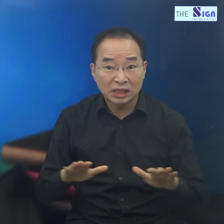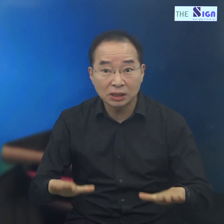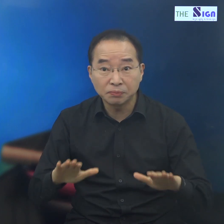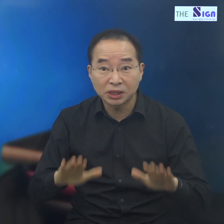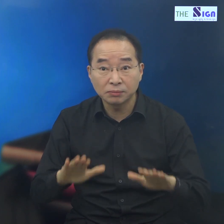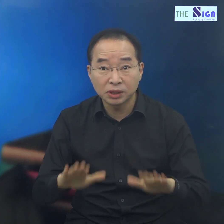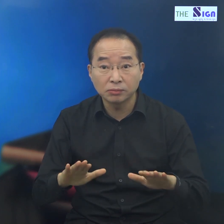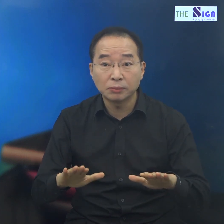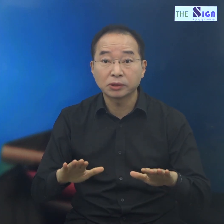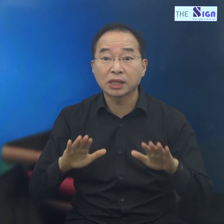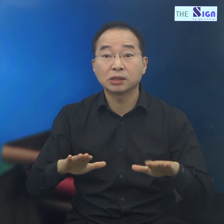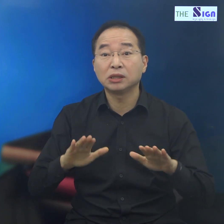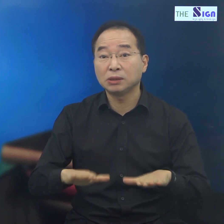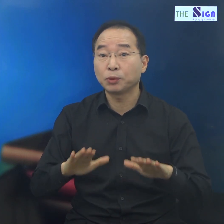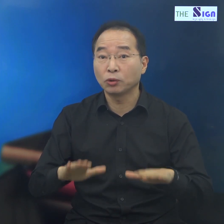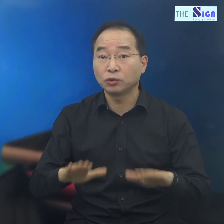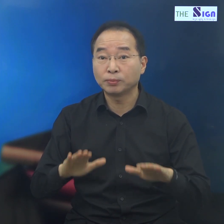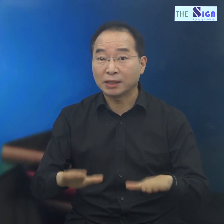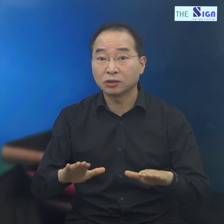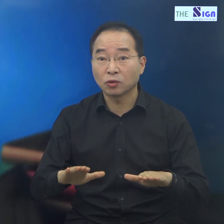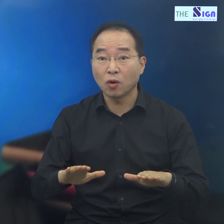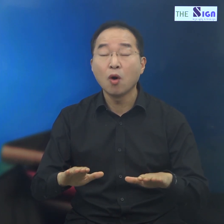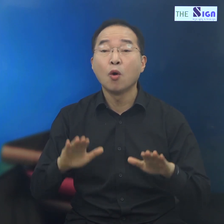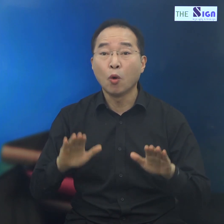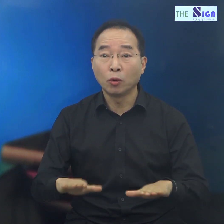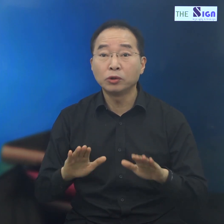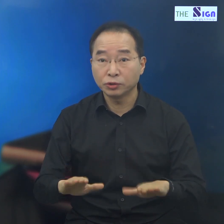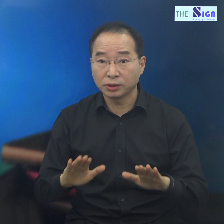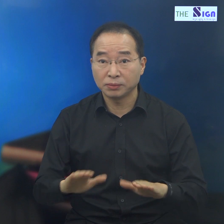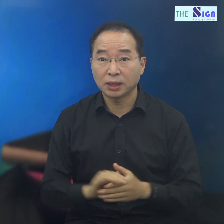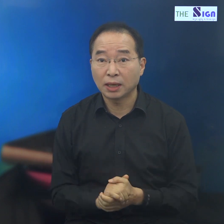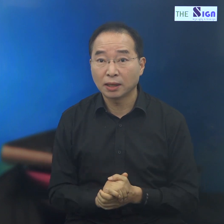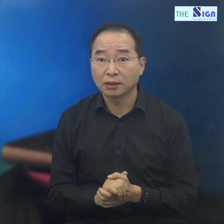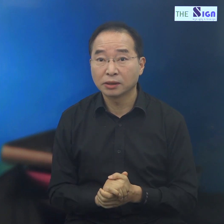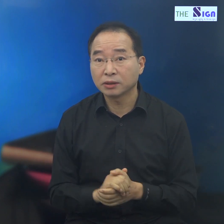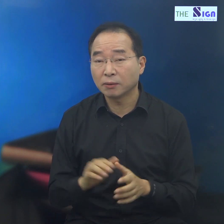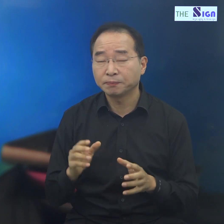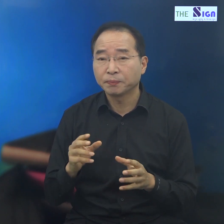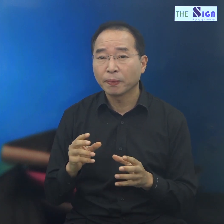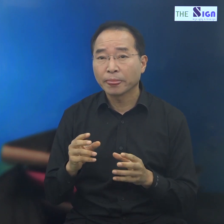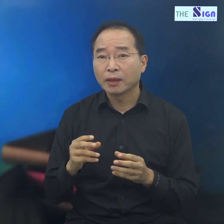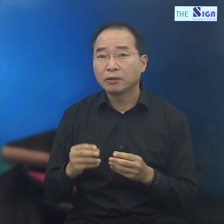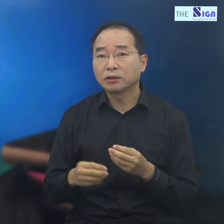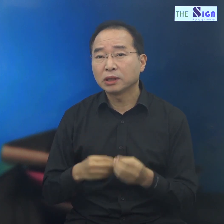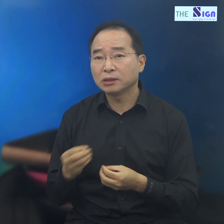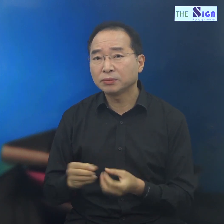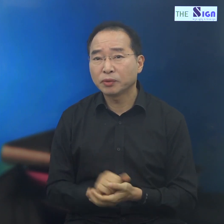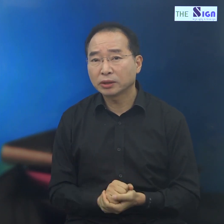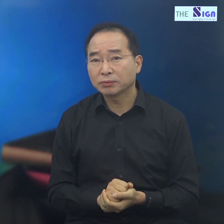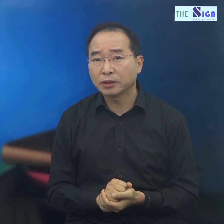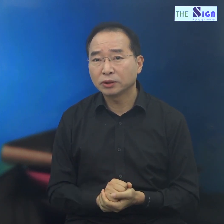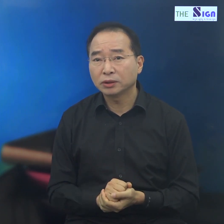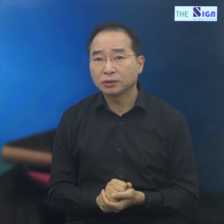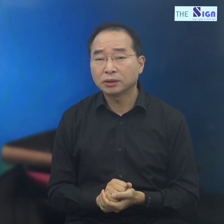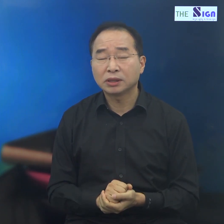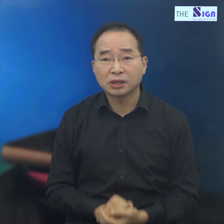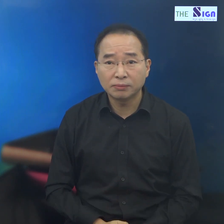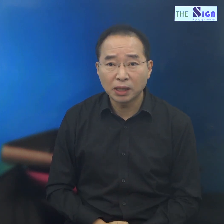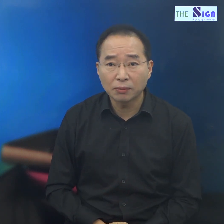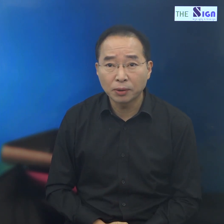지금 하면서 사실은 이 표현도 많이 쓰고 오늘도 씁니다. 그래서 연세대 신부 같은 경우는 지금이라고